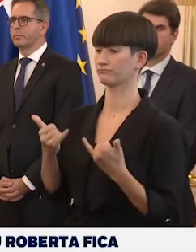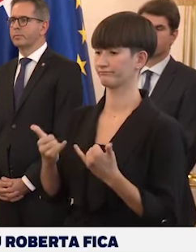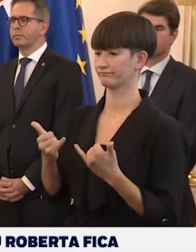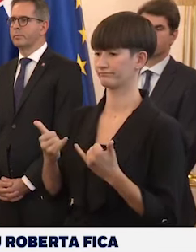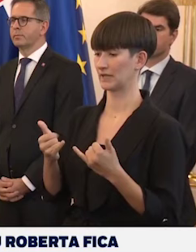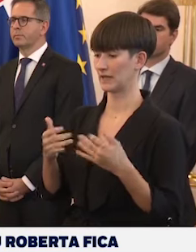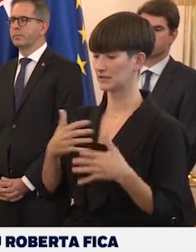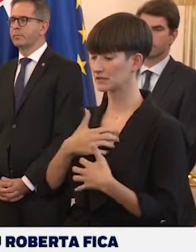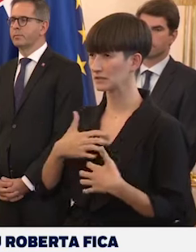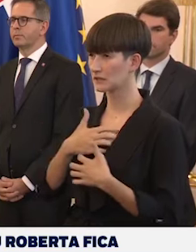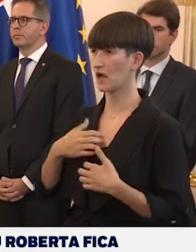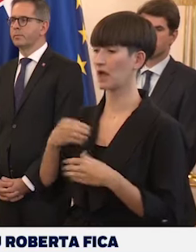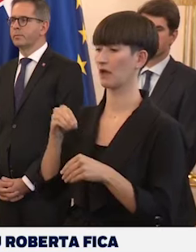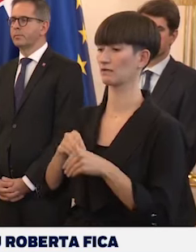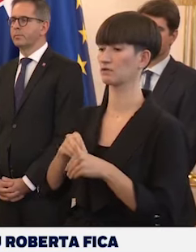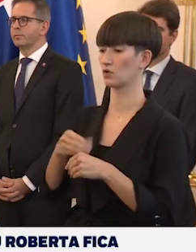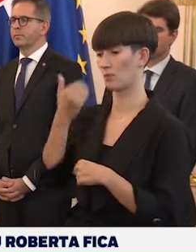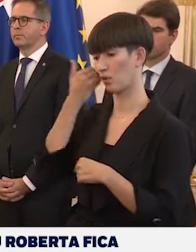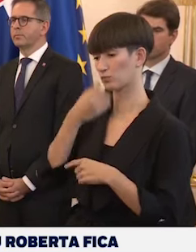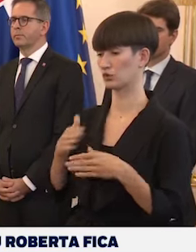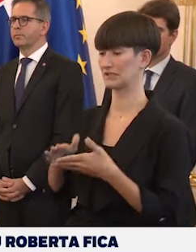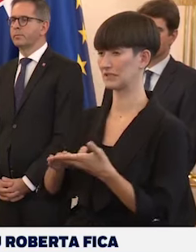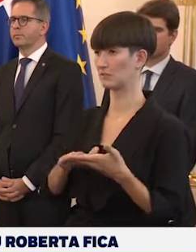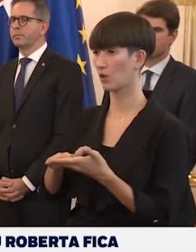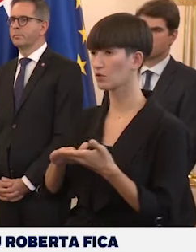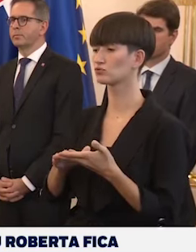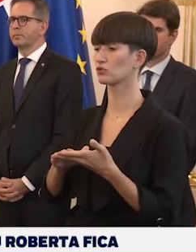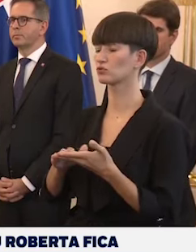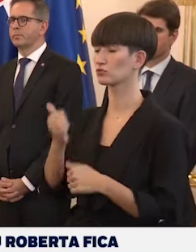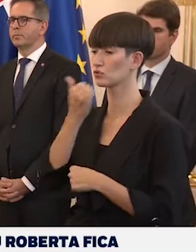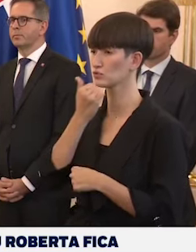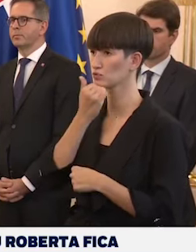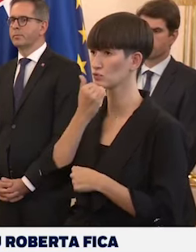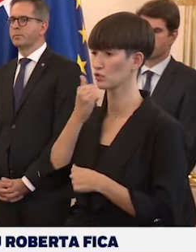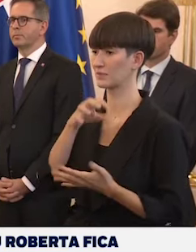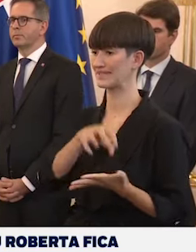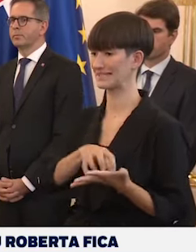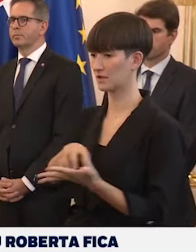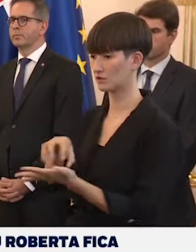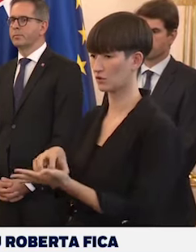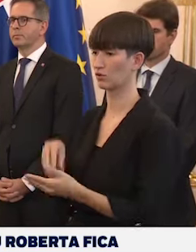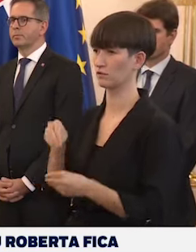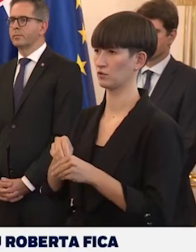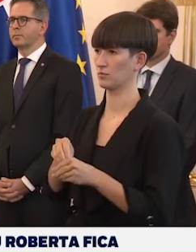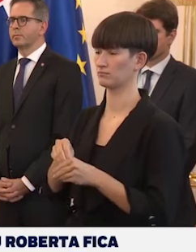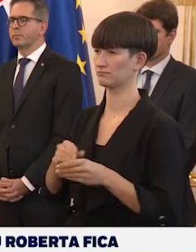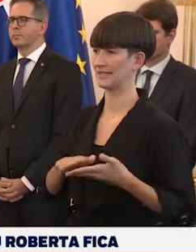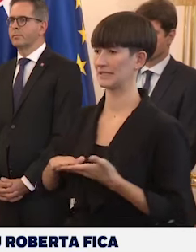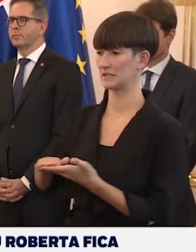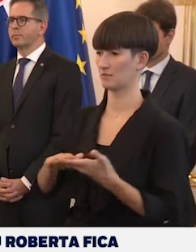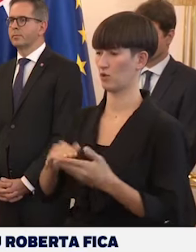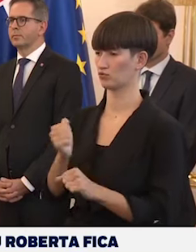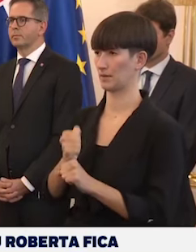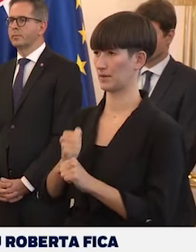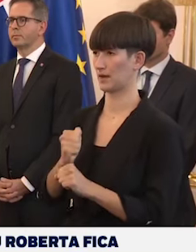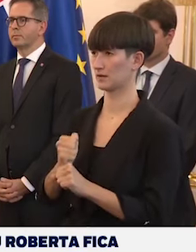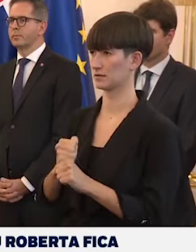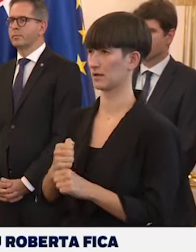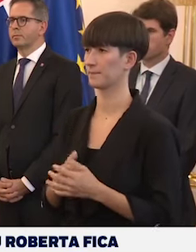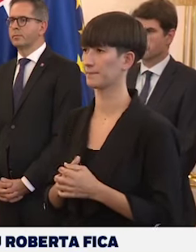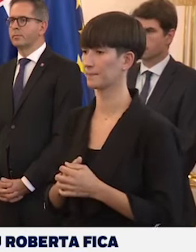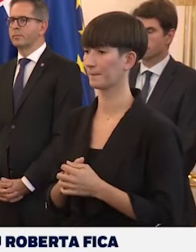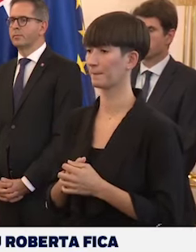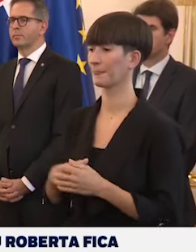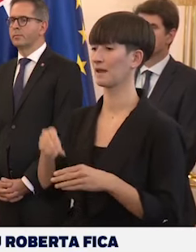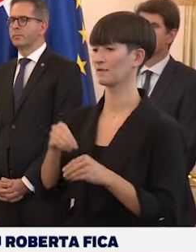súkromného sektora, občianskej spoločnosti, jednoducho ide o naše spoločné dielo. Až na malé výnimky ste tu